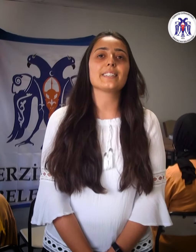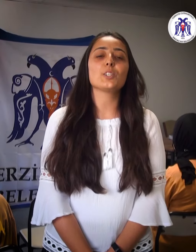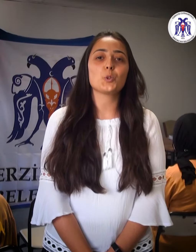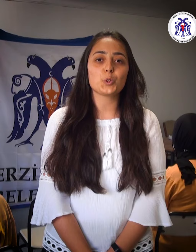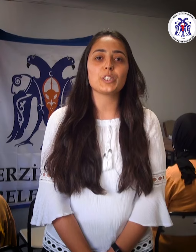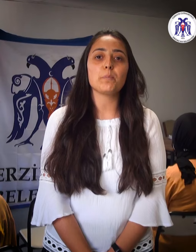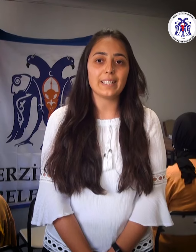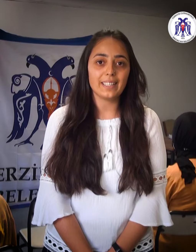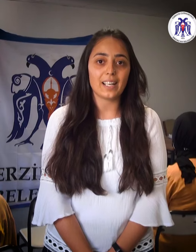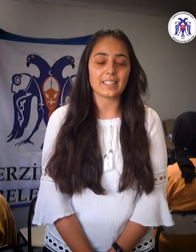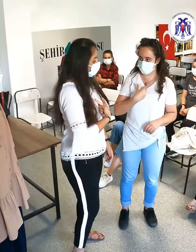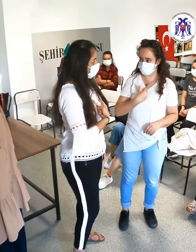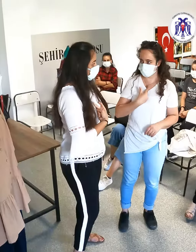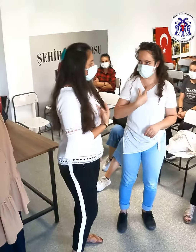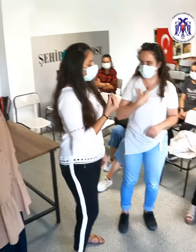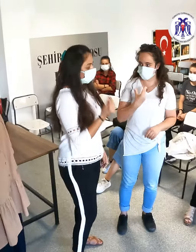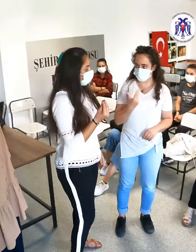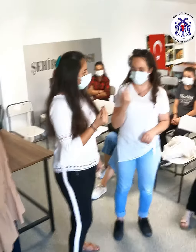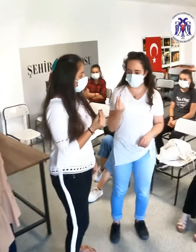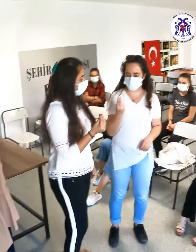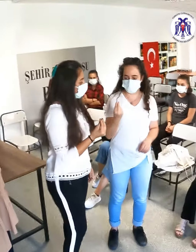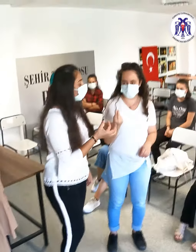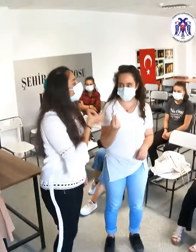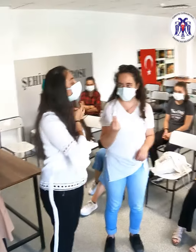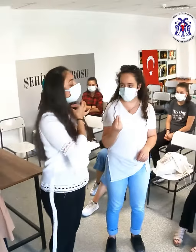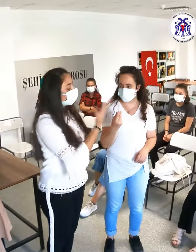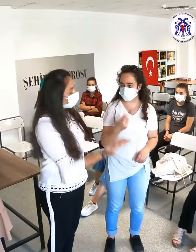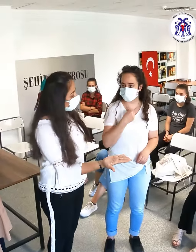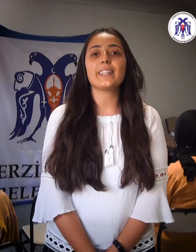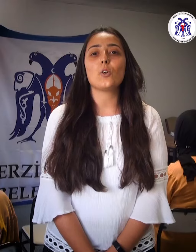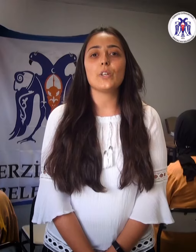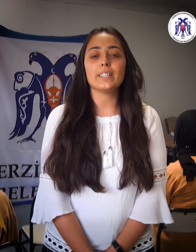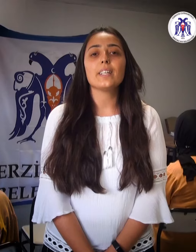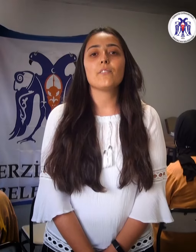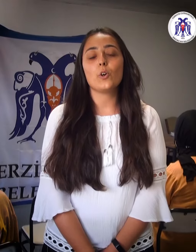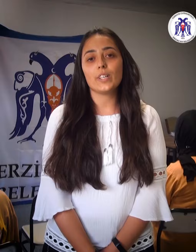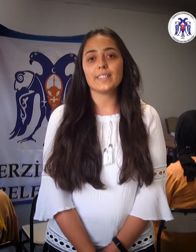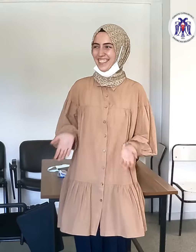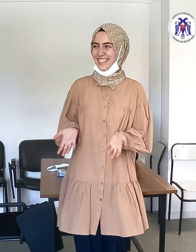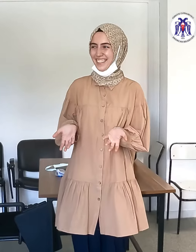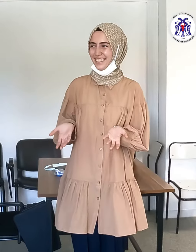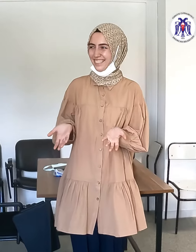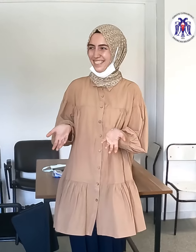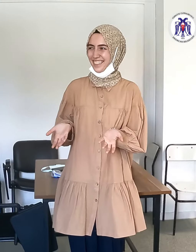aralarında konuştukları bir dil aslında. Bizim buradaki öncelikli amacımız bu dili ne kadar öğrenir ve öğretirsek çevremize işitme